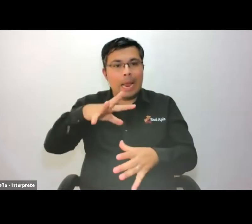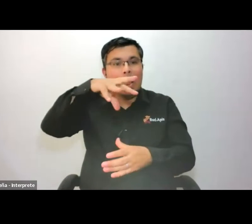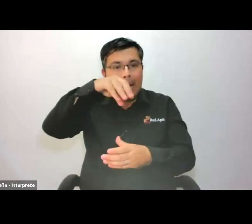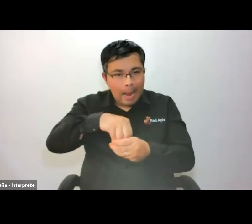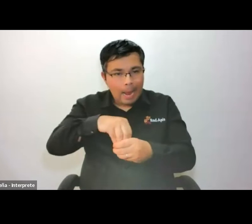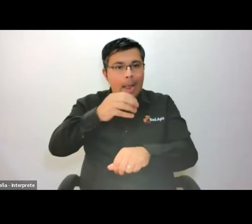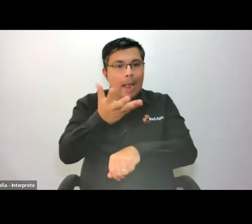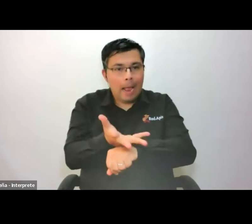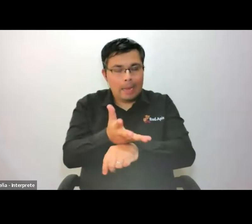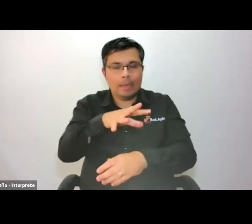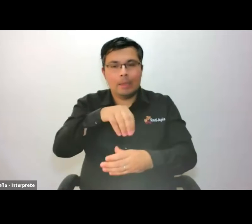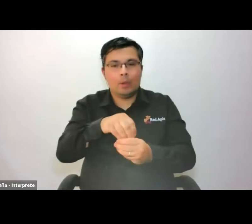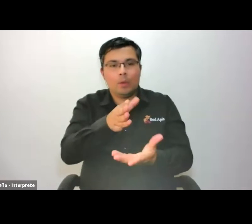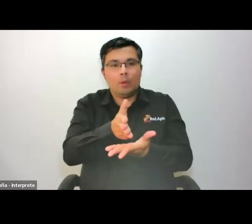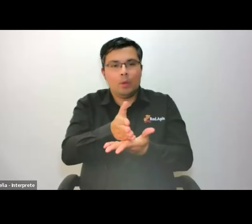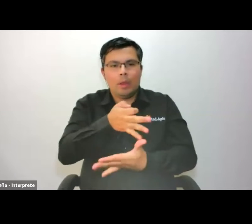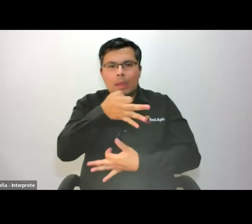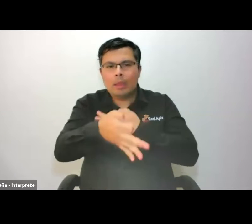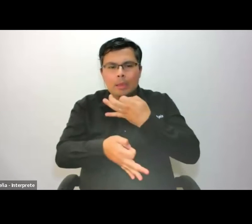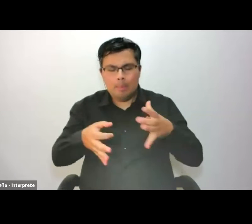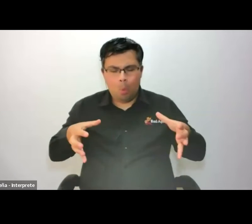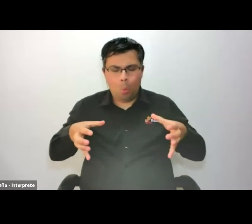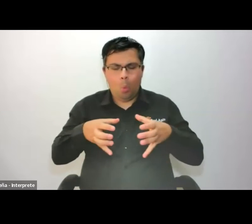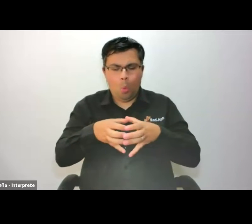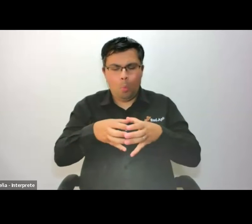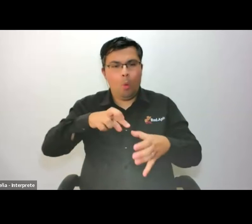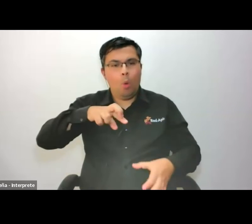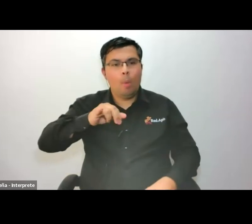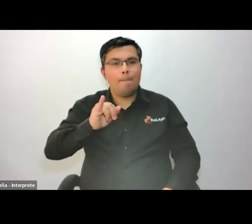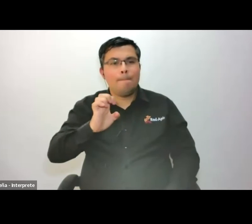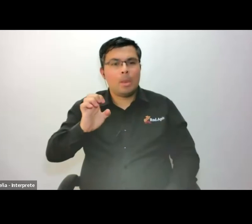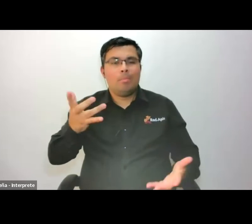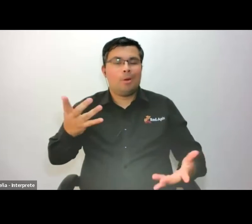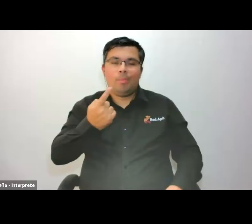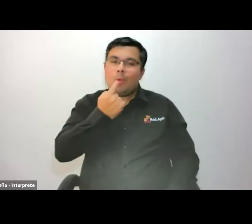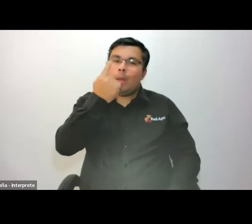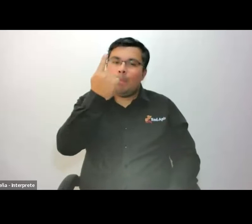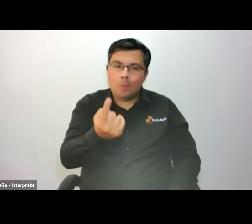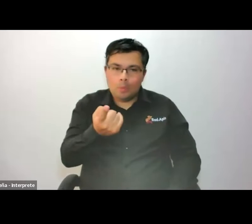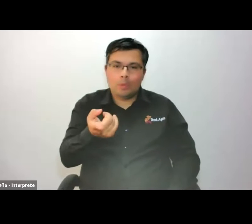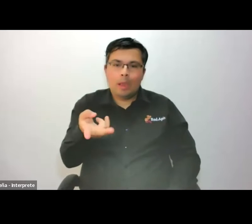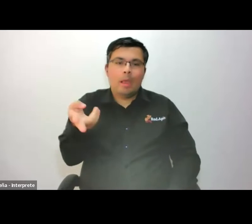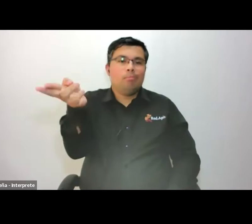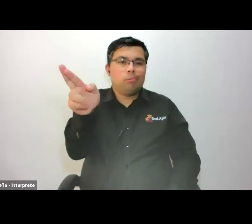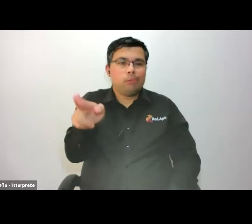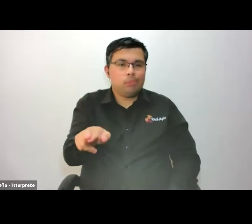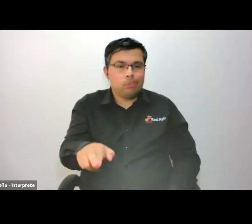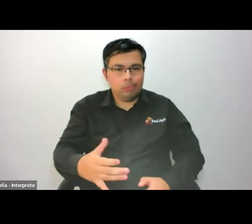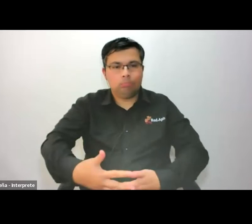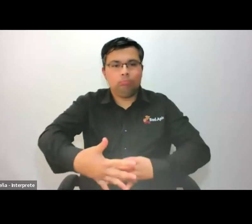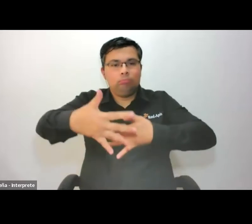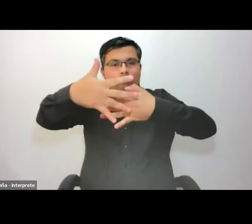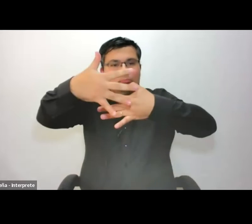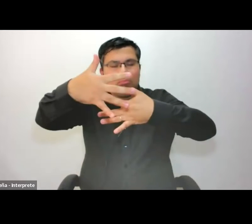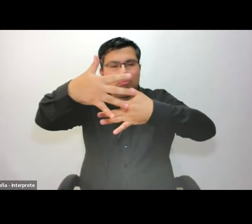tanto cuando hablamos de cupos PIE, por ejemplo, que es una de las preguntas que más se repiten en el chat, no nos estamos refiriendo,